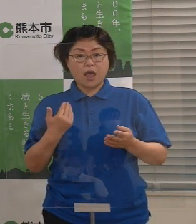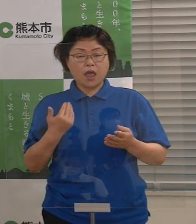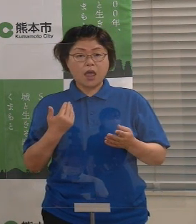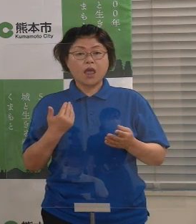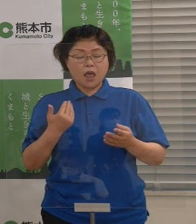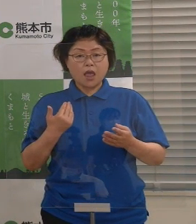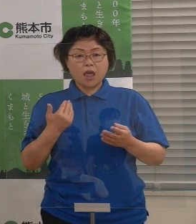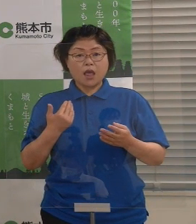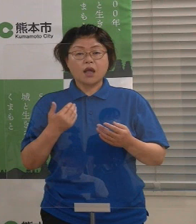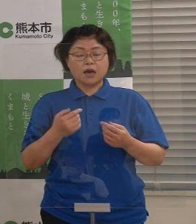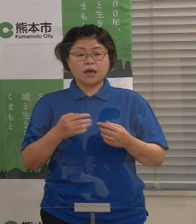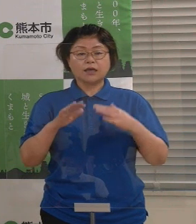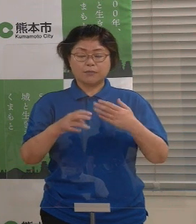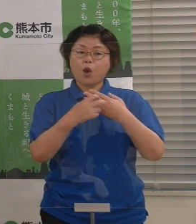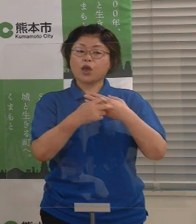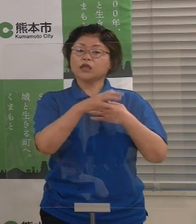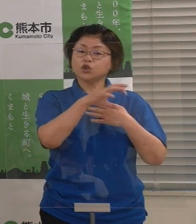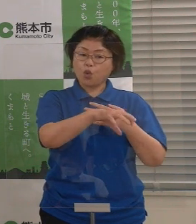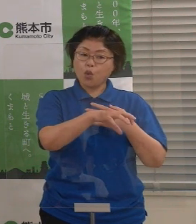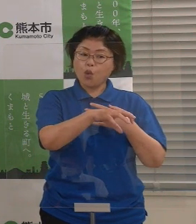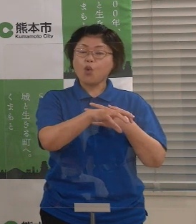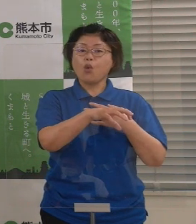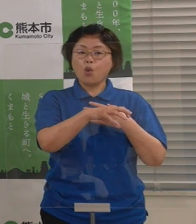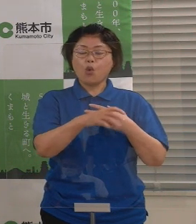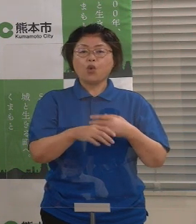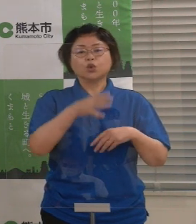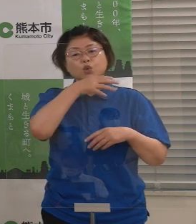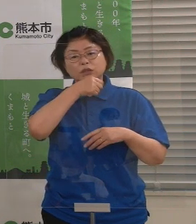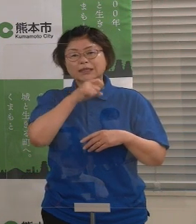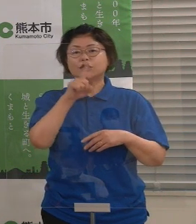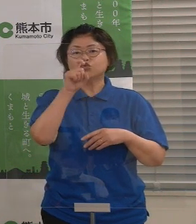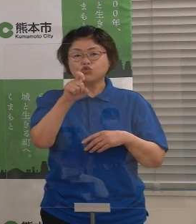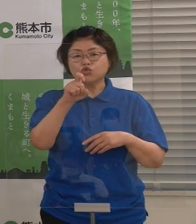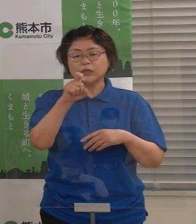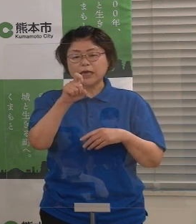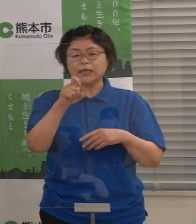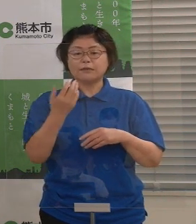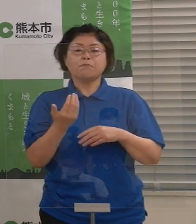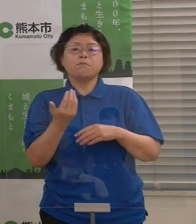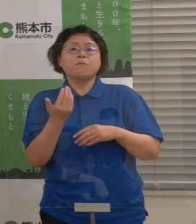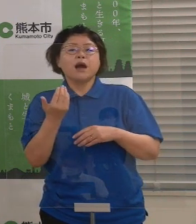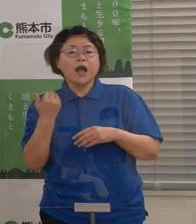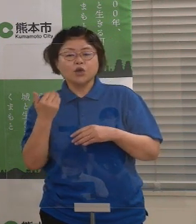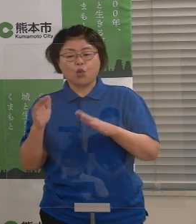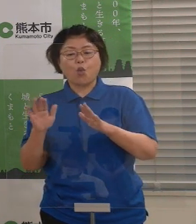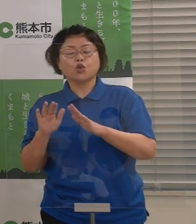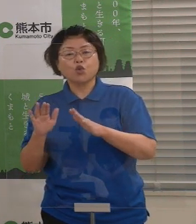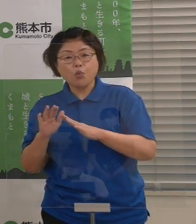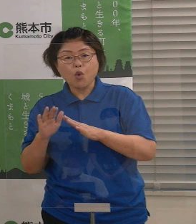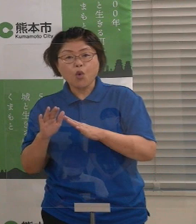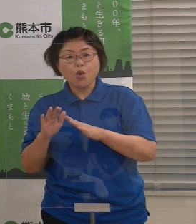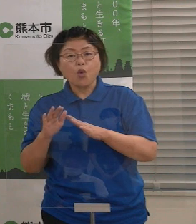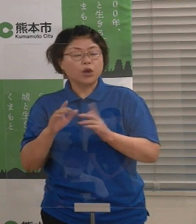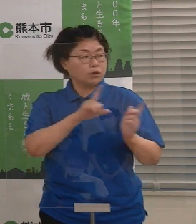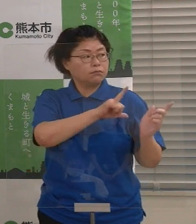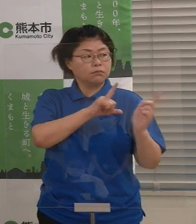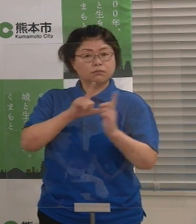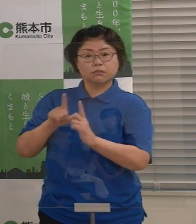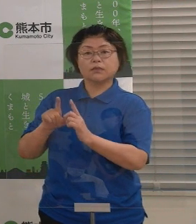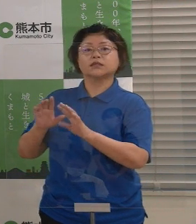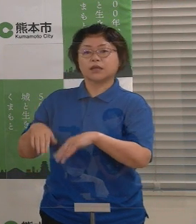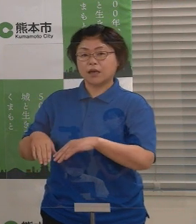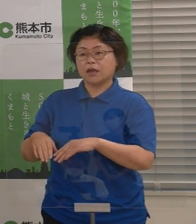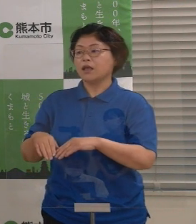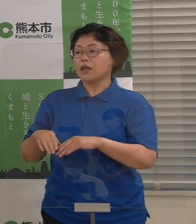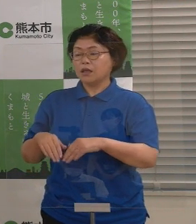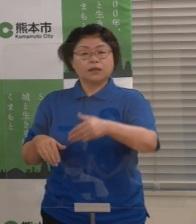と研修やり取りいたしましたが、10歳未満の女性でお願いしたい ということ でございます。 でまあ、そうなった場合、